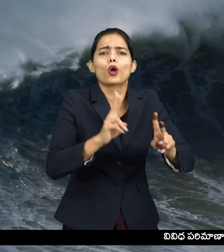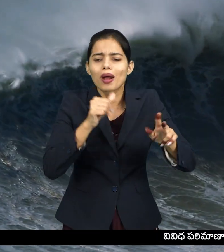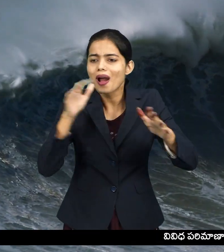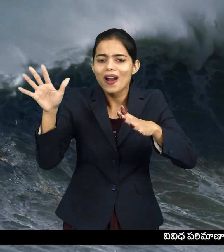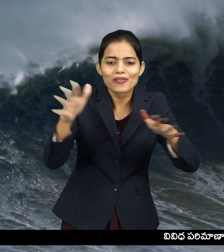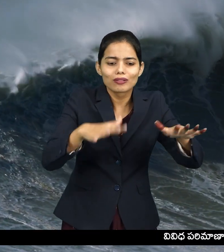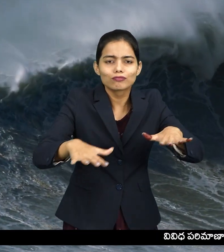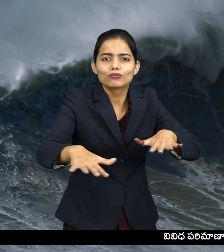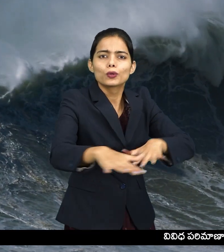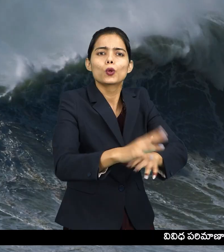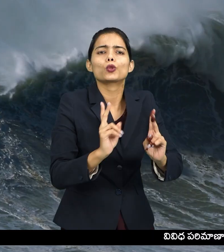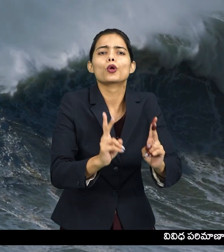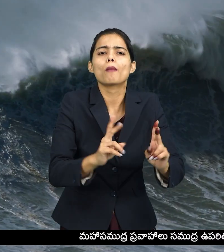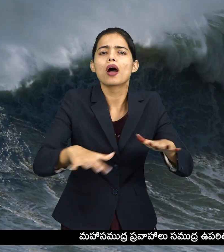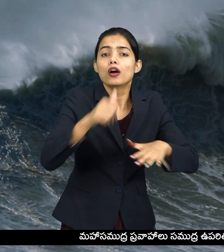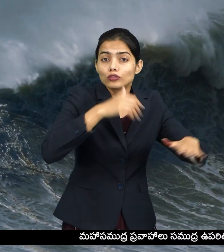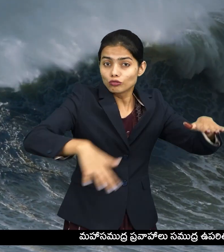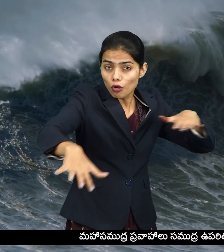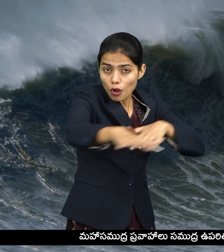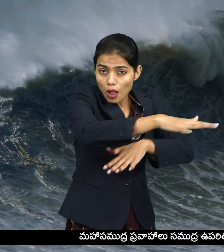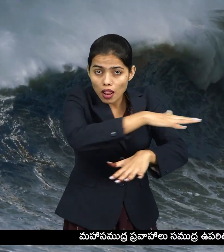తరంగాలు ఏర్పడతాయి.